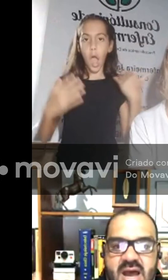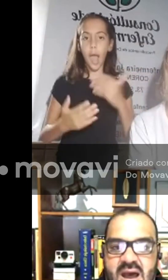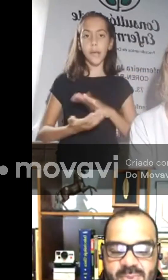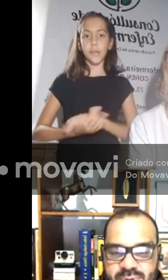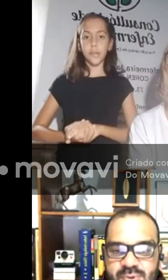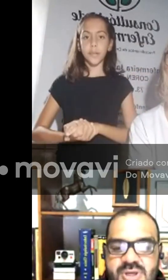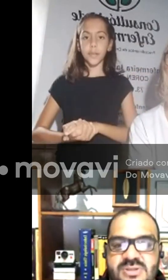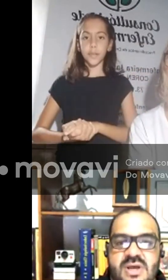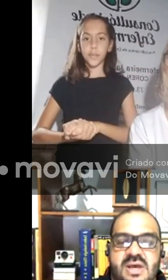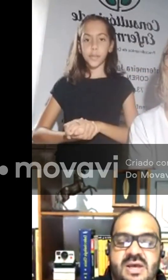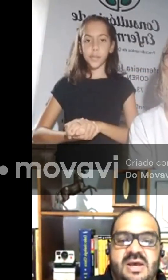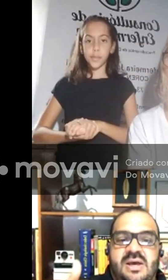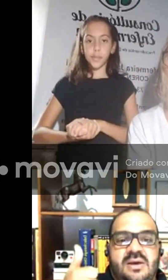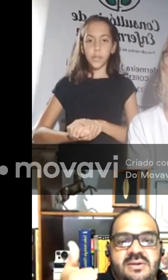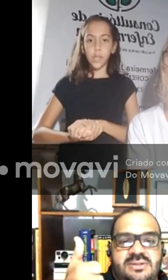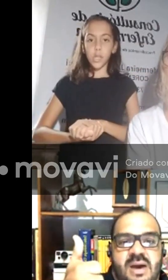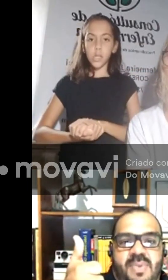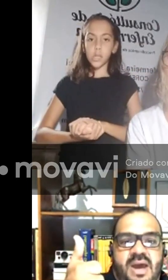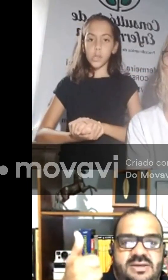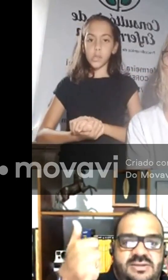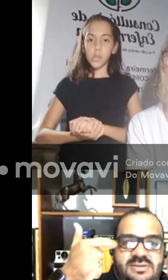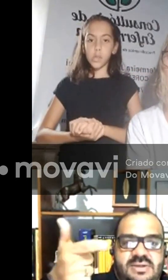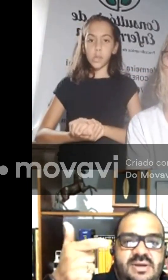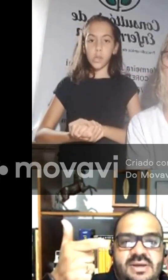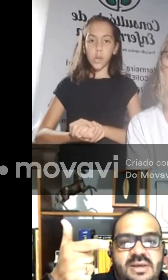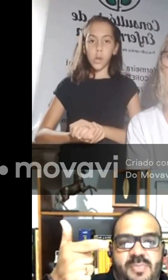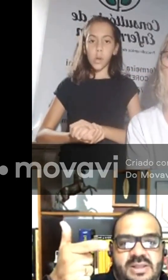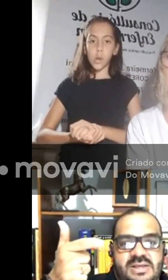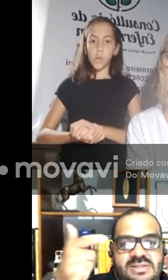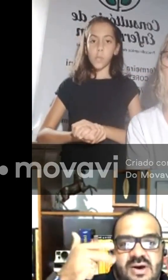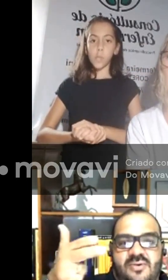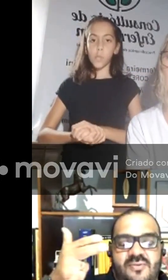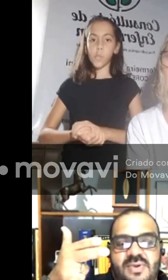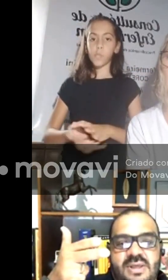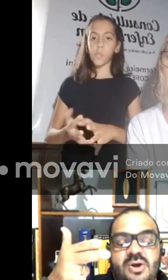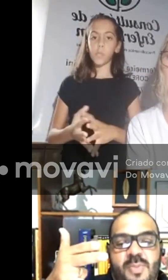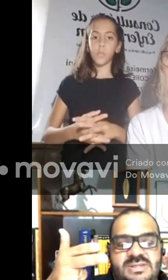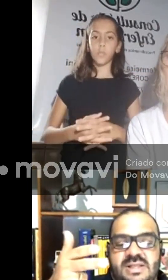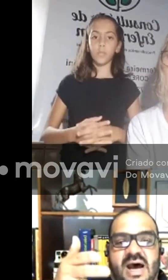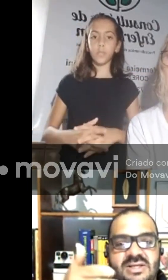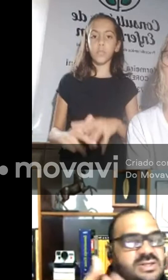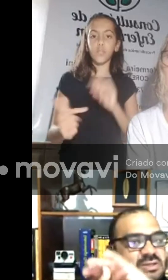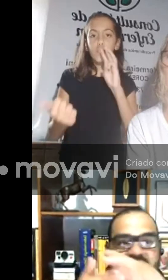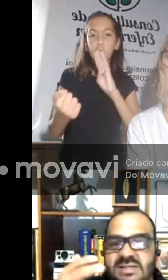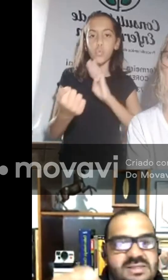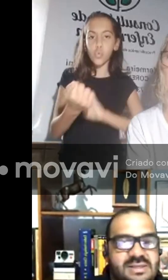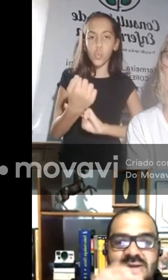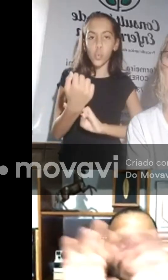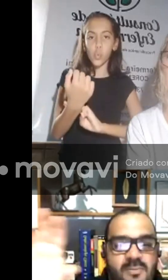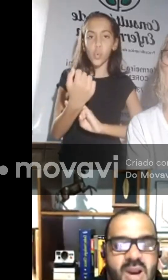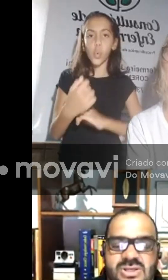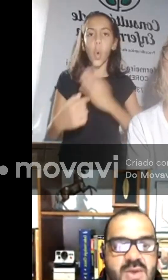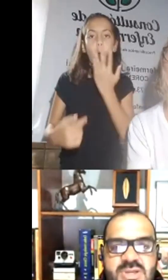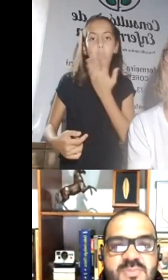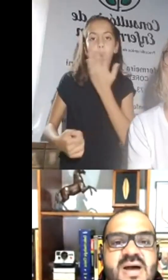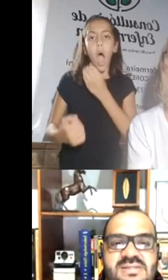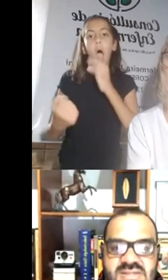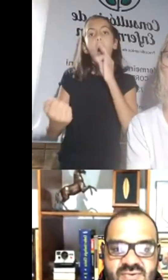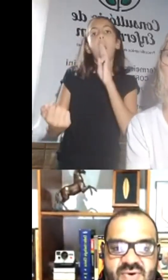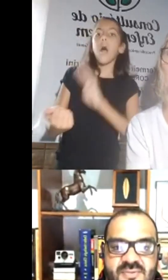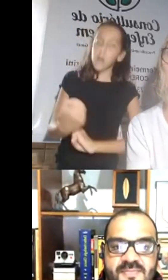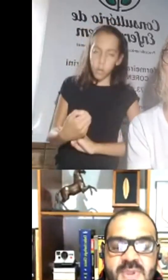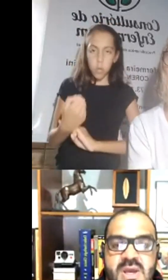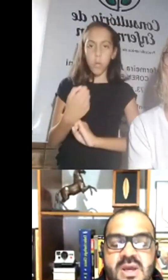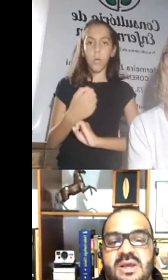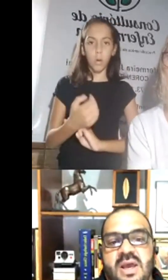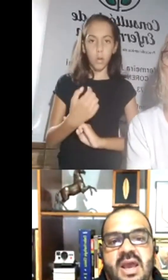comida rápida e tudo isso, diabetes, hipertensão e obesidade, assim, praticamente